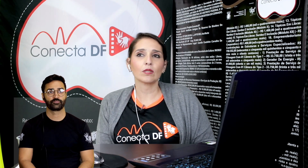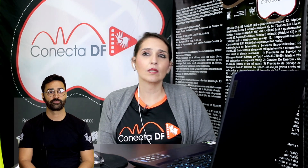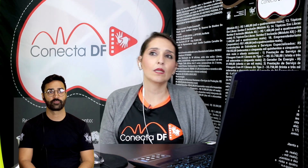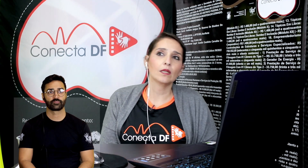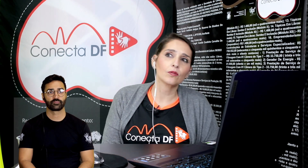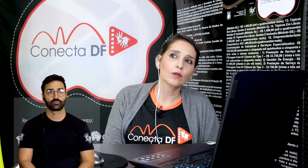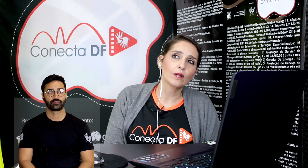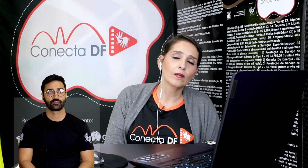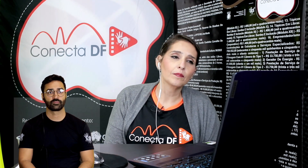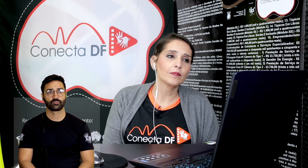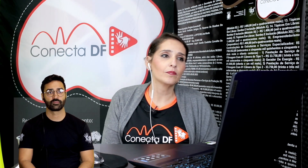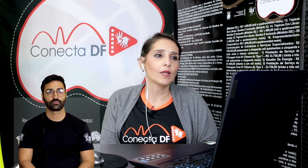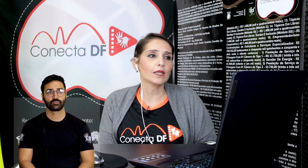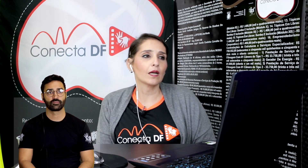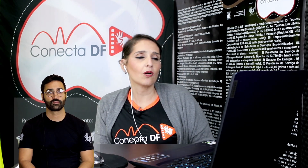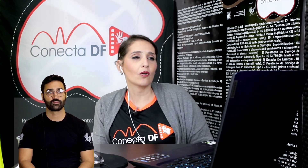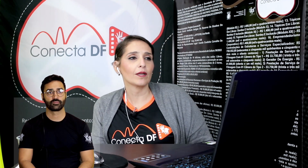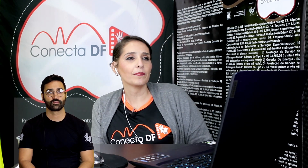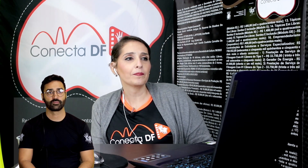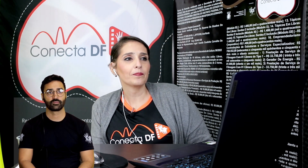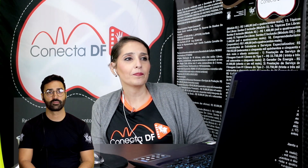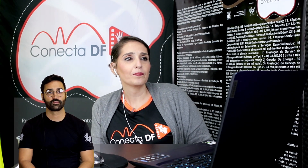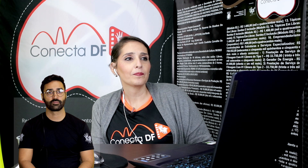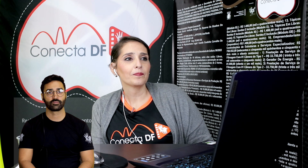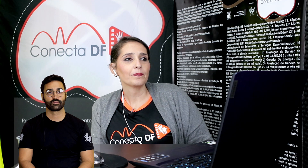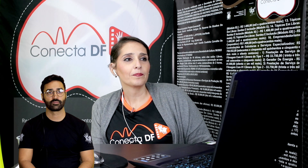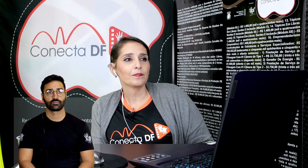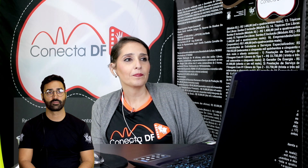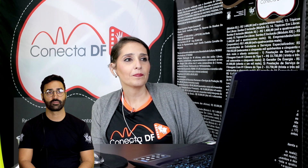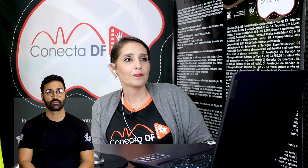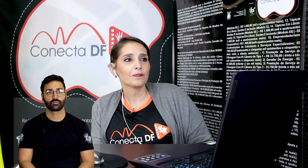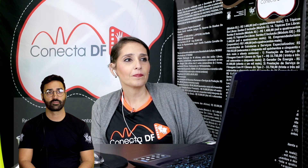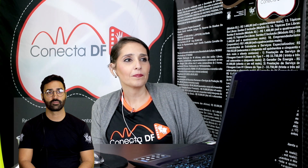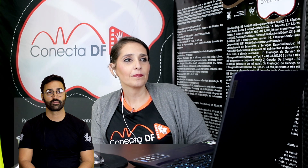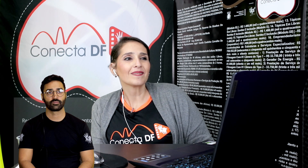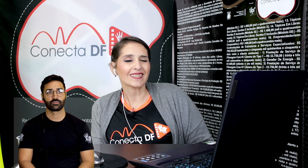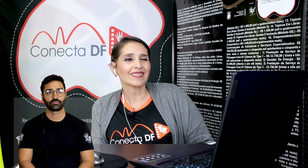Não está conseguindo? Tenta agora.